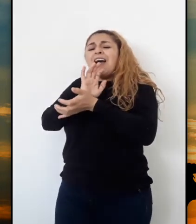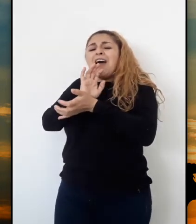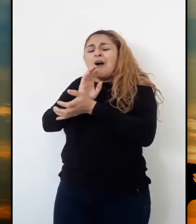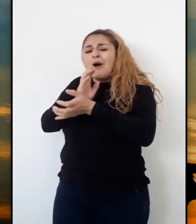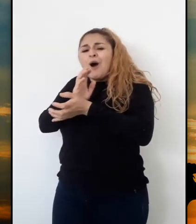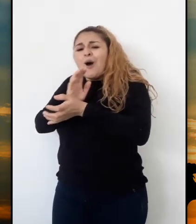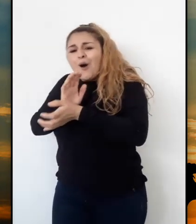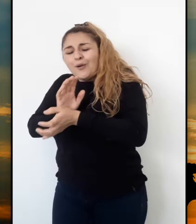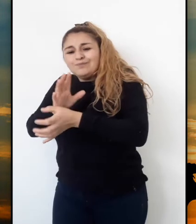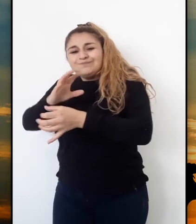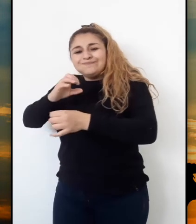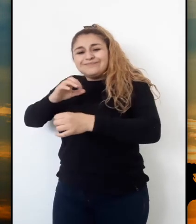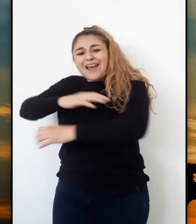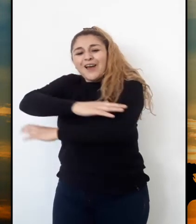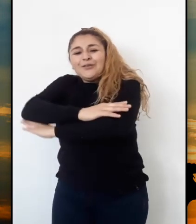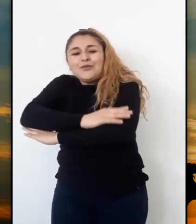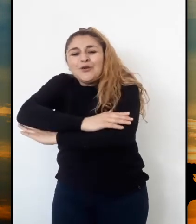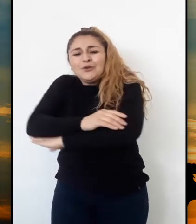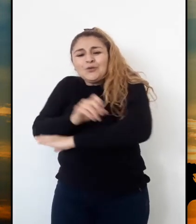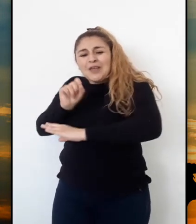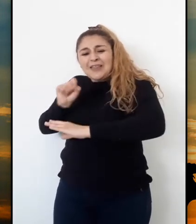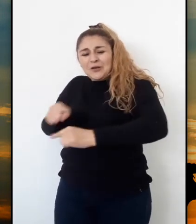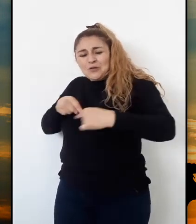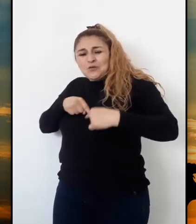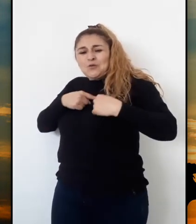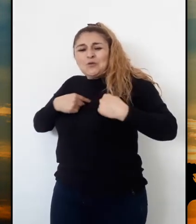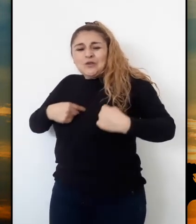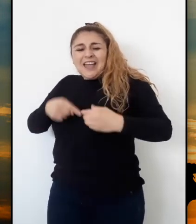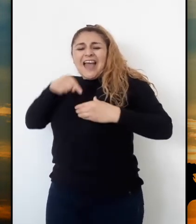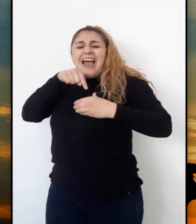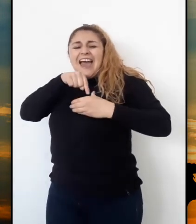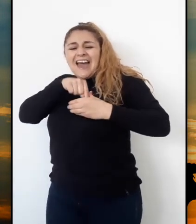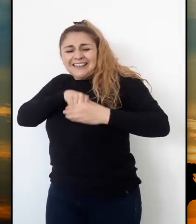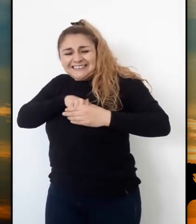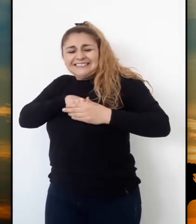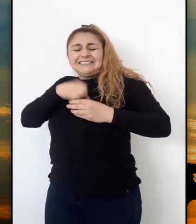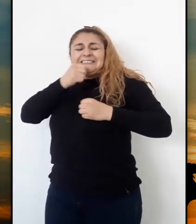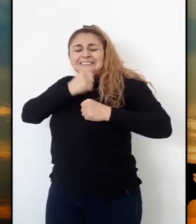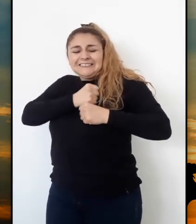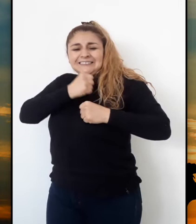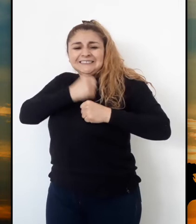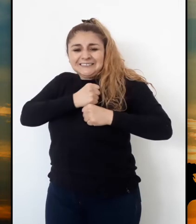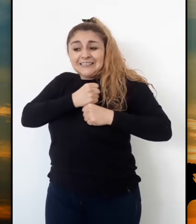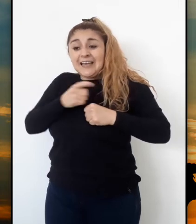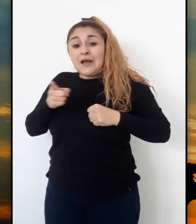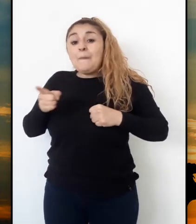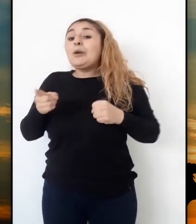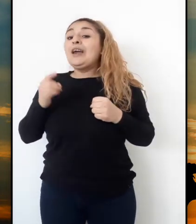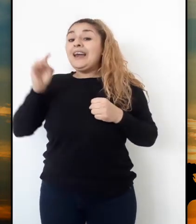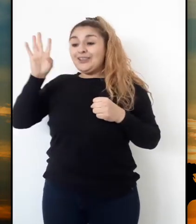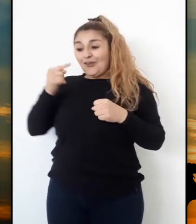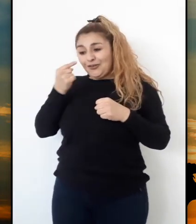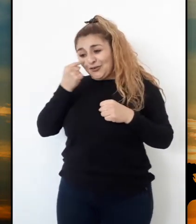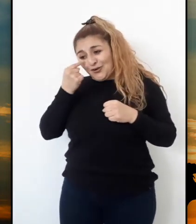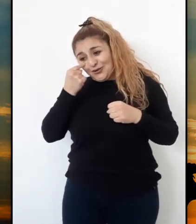Joseph dit à ses frères. José dijo a sus hermanos. Lorsqu'il était déjà le gouverneur. Cuando ya era el